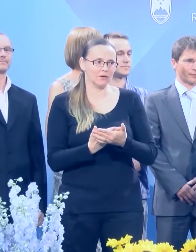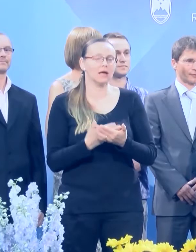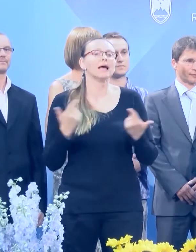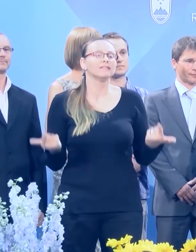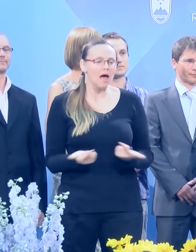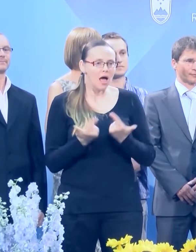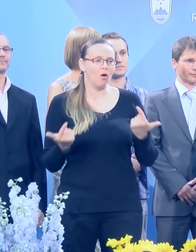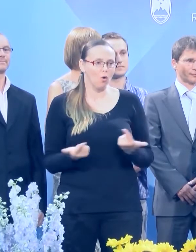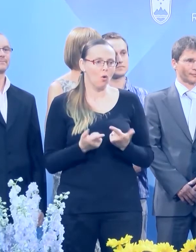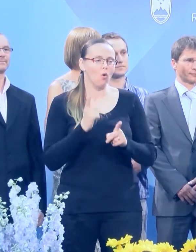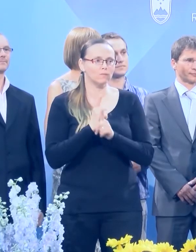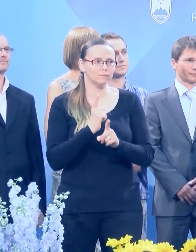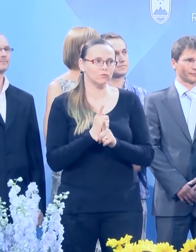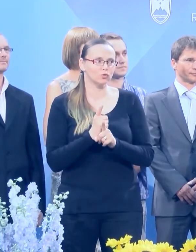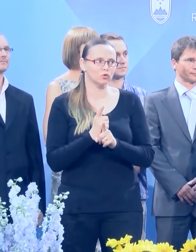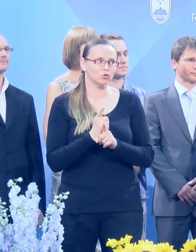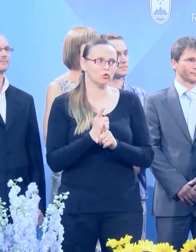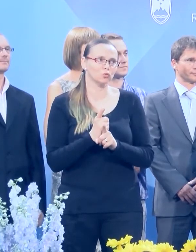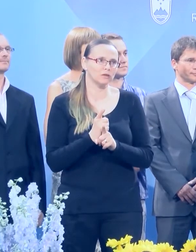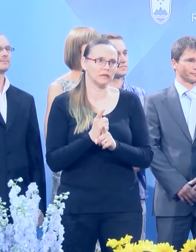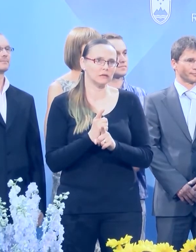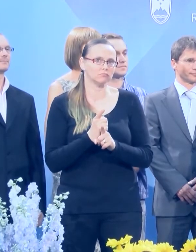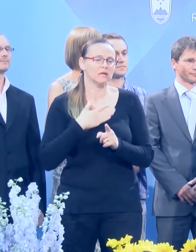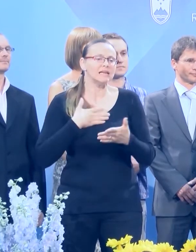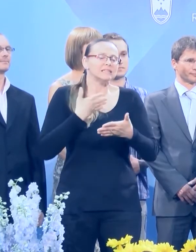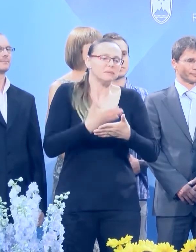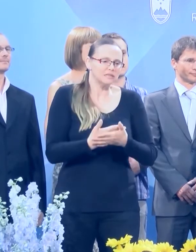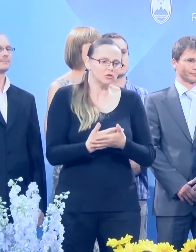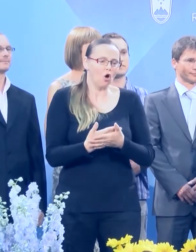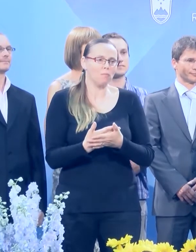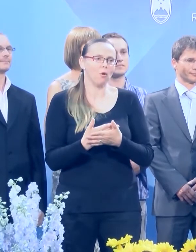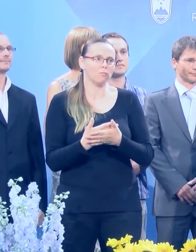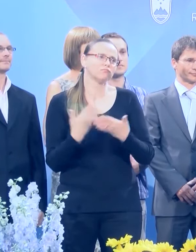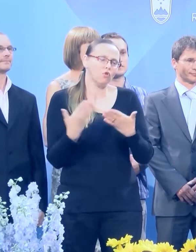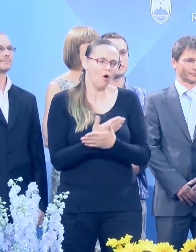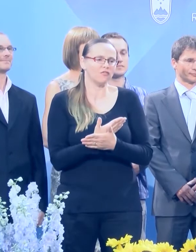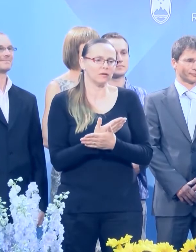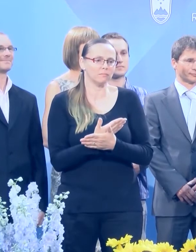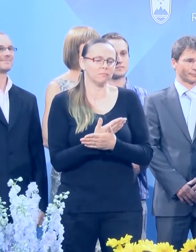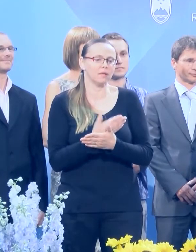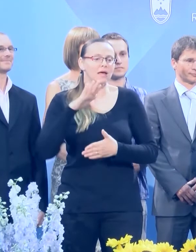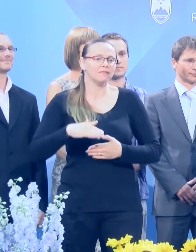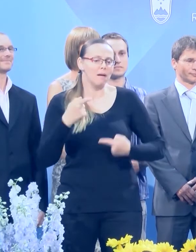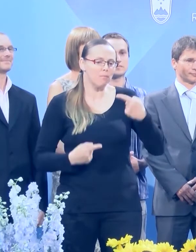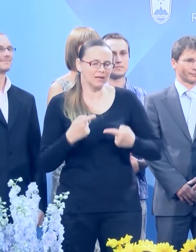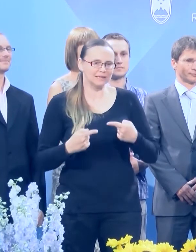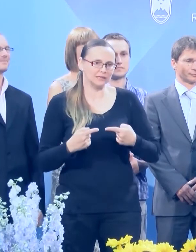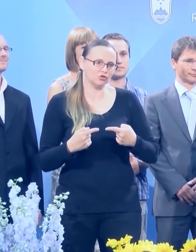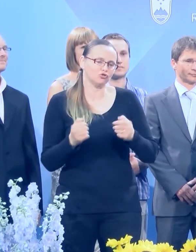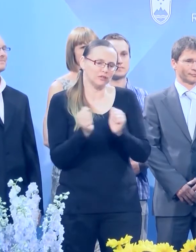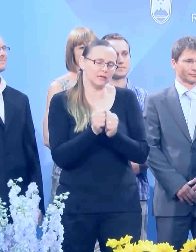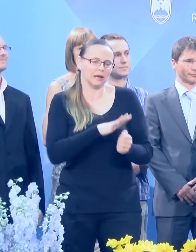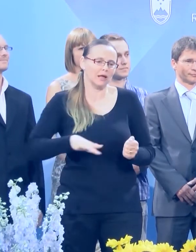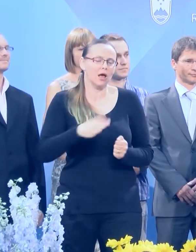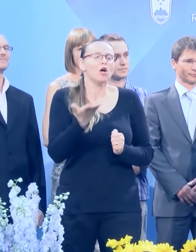lahko tudi z vstopom nove alternative na politični parket